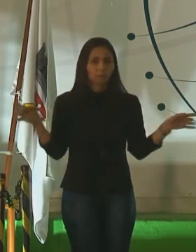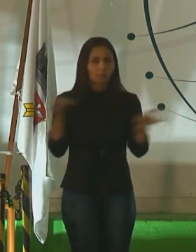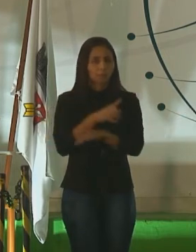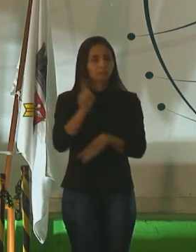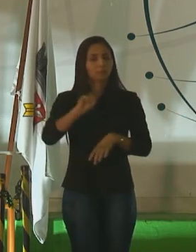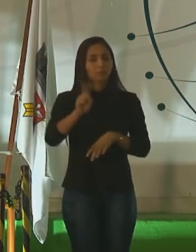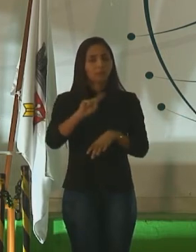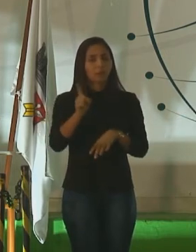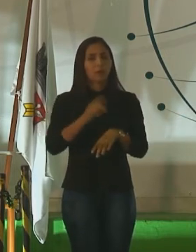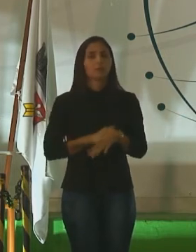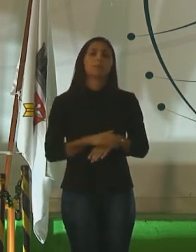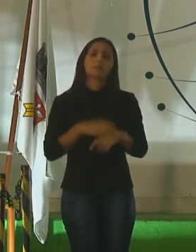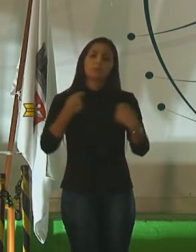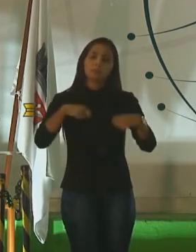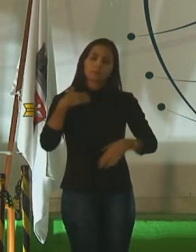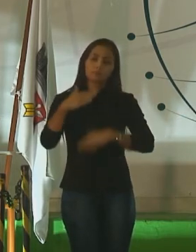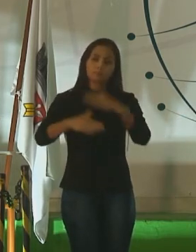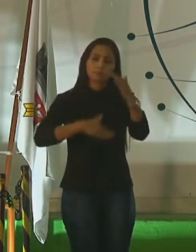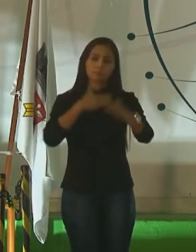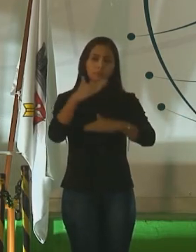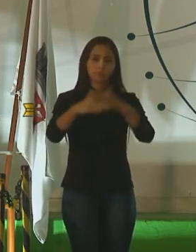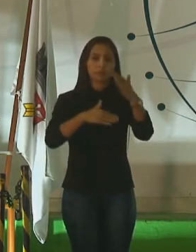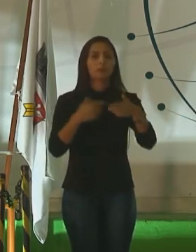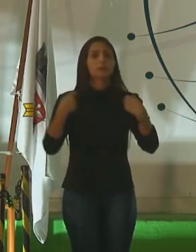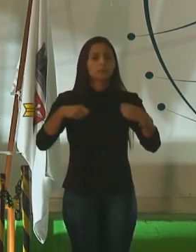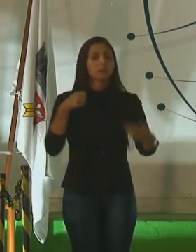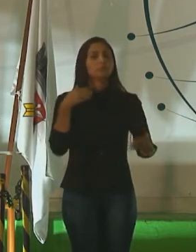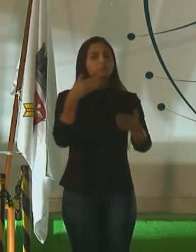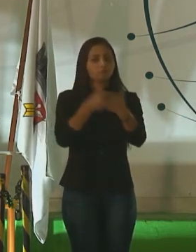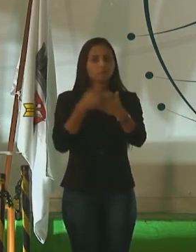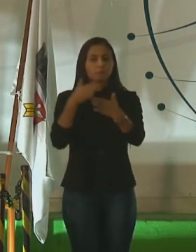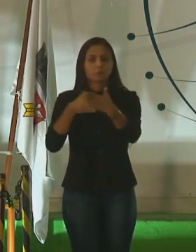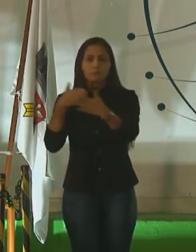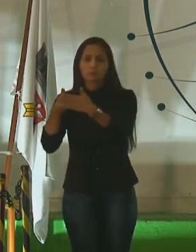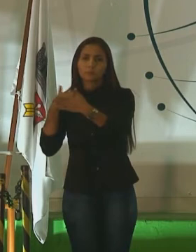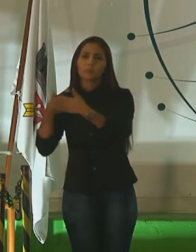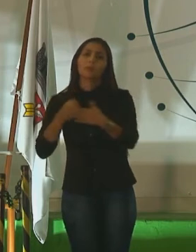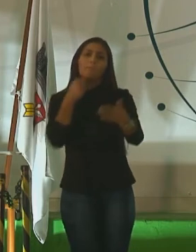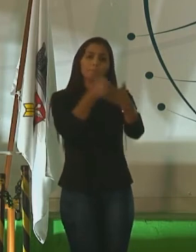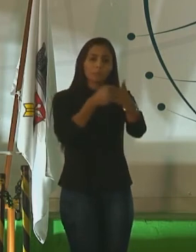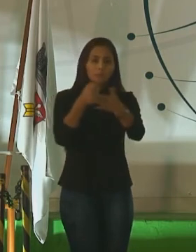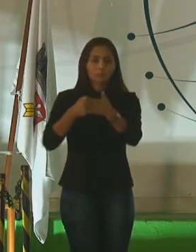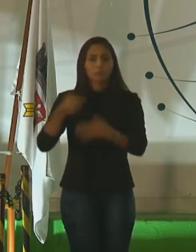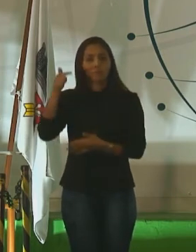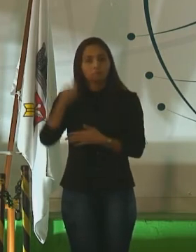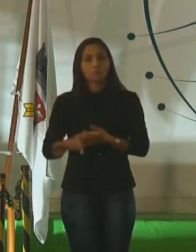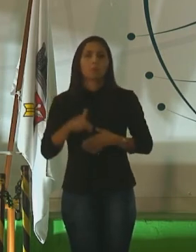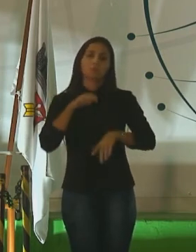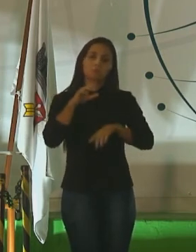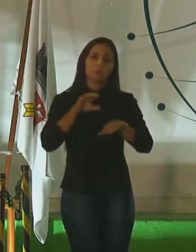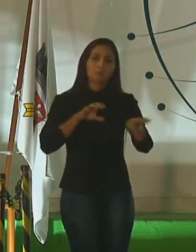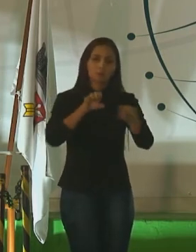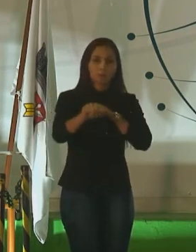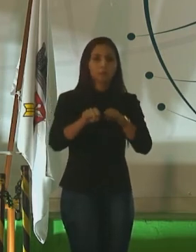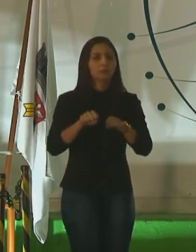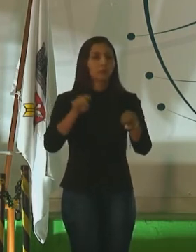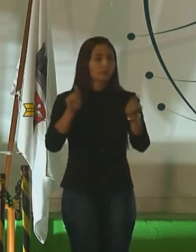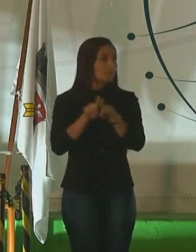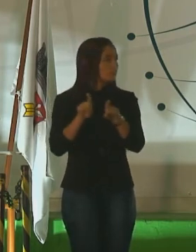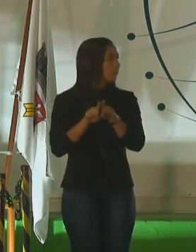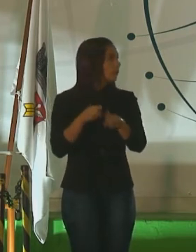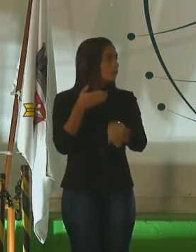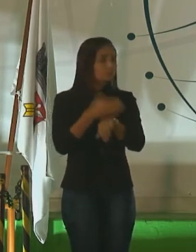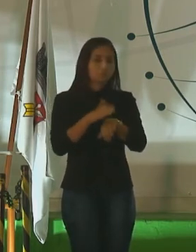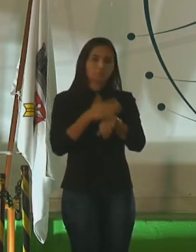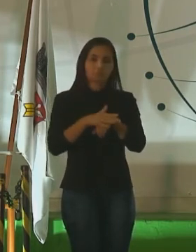nos impulsiona, né? Nos impele a buscar novas formações e novas transformações nas nossas práticas. Então, a